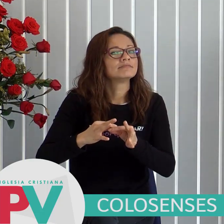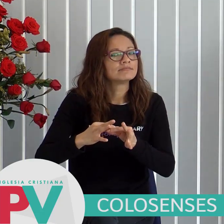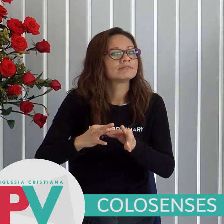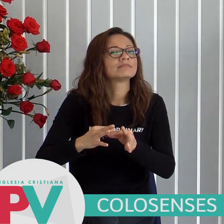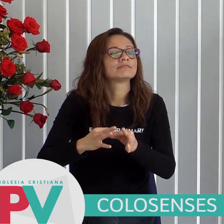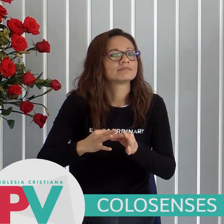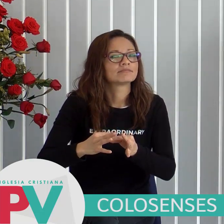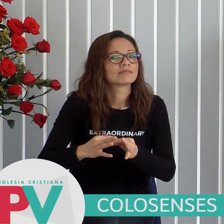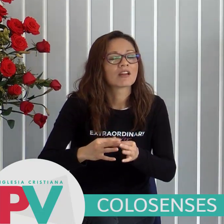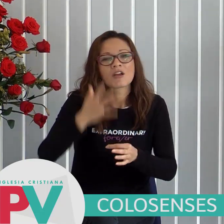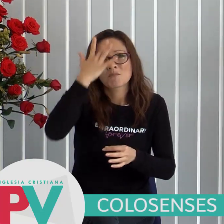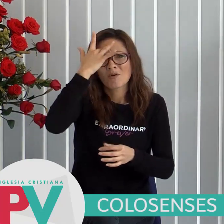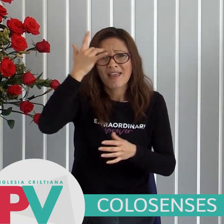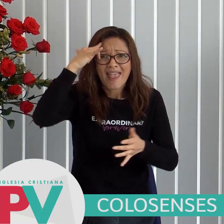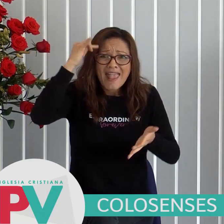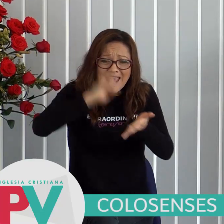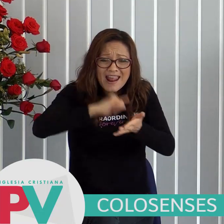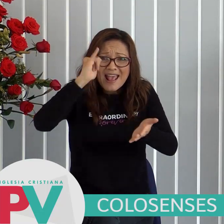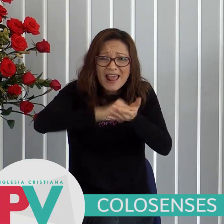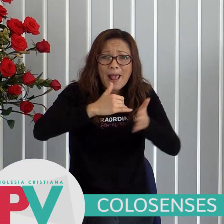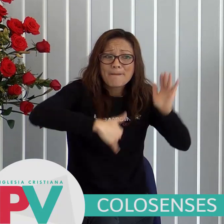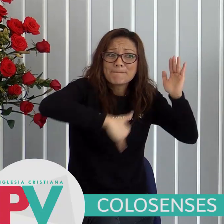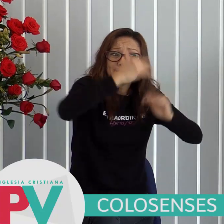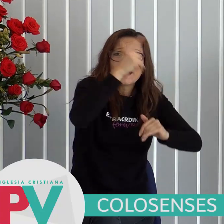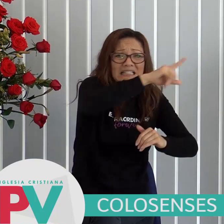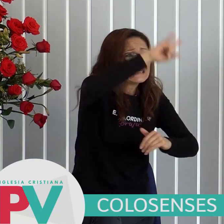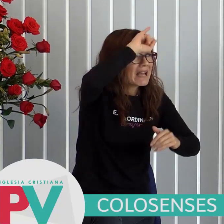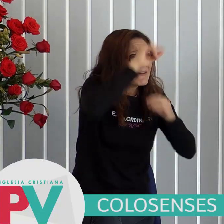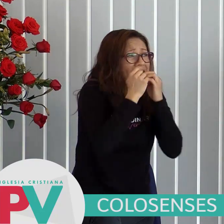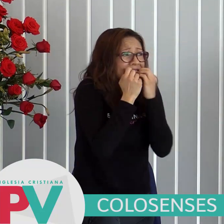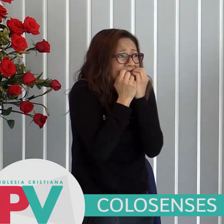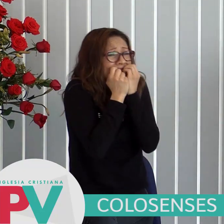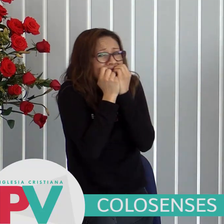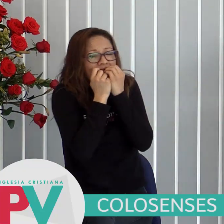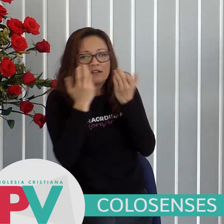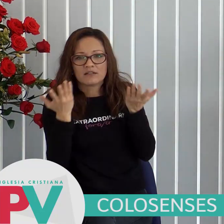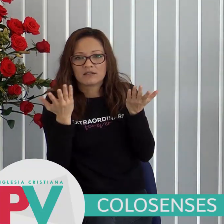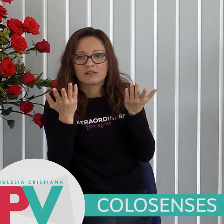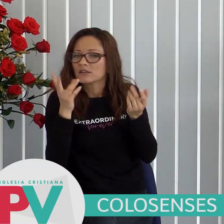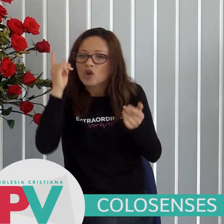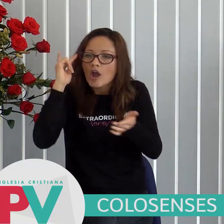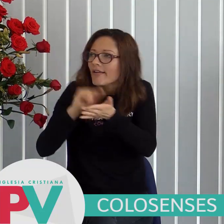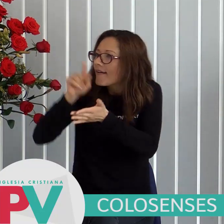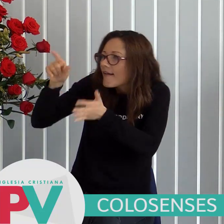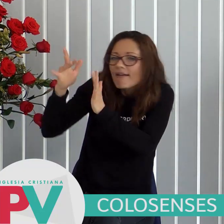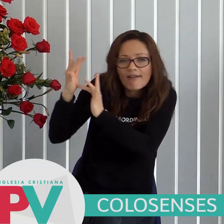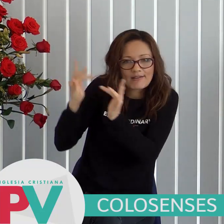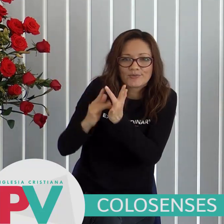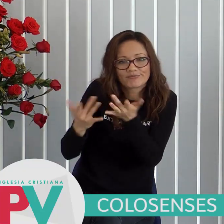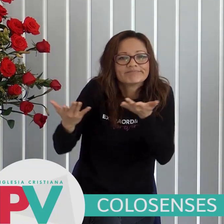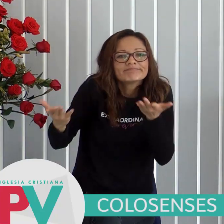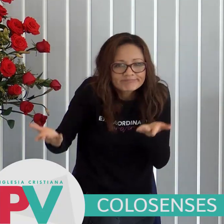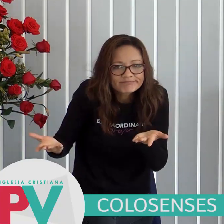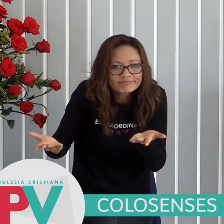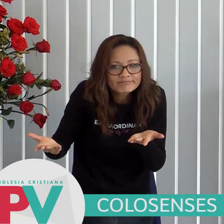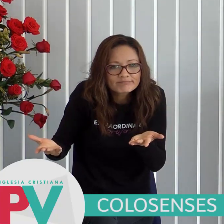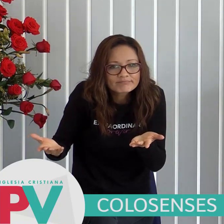Porque están creyendo más en Satanás que en Jesús. Y ahí sí déjeme